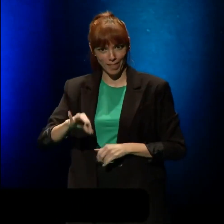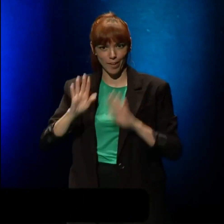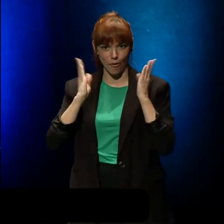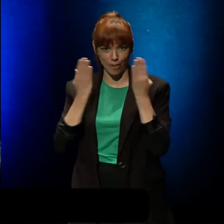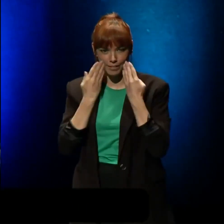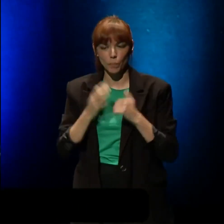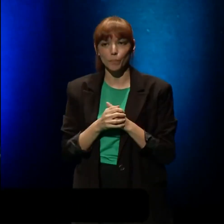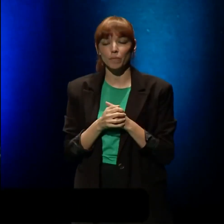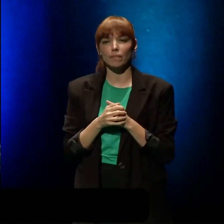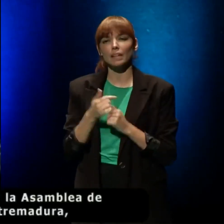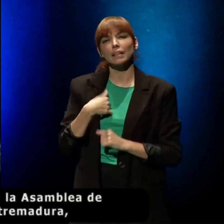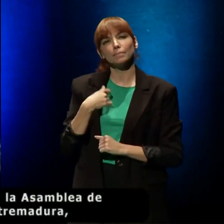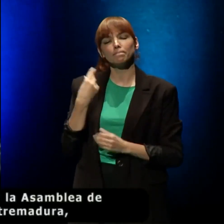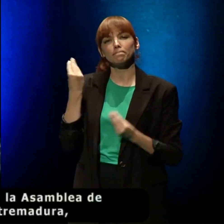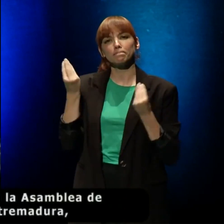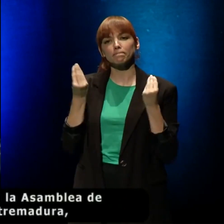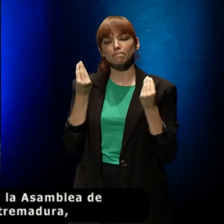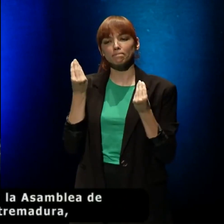Yo decía que